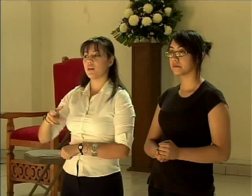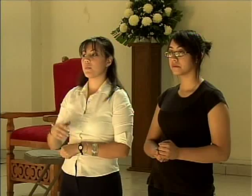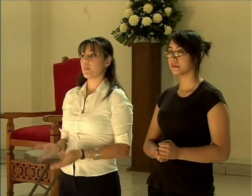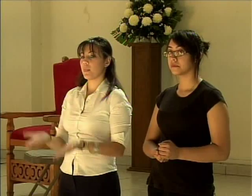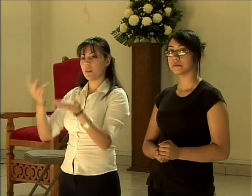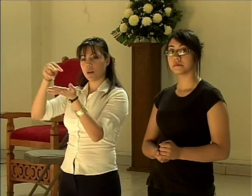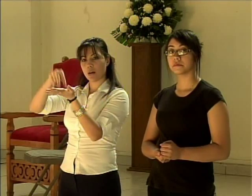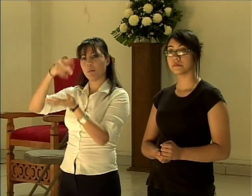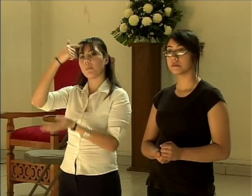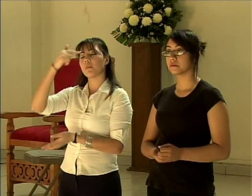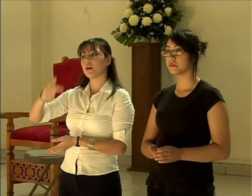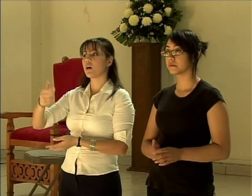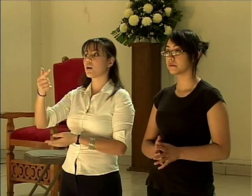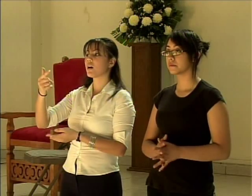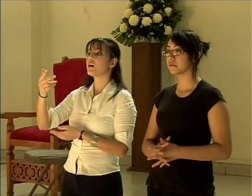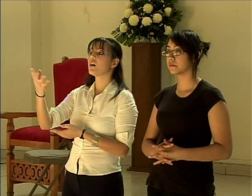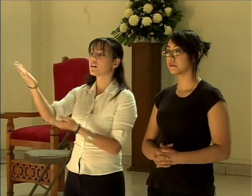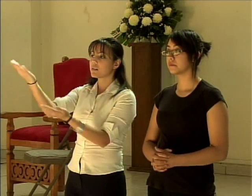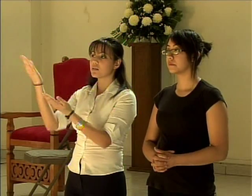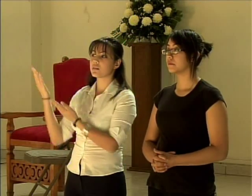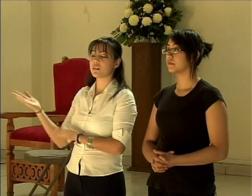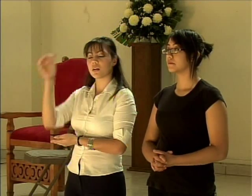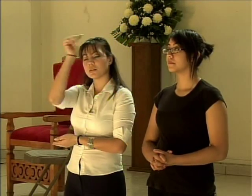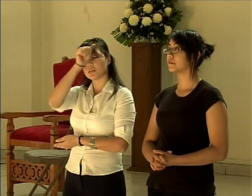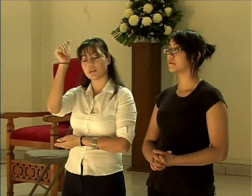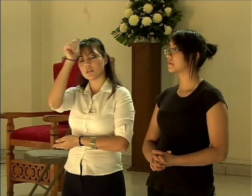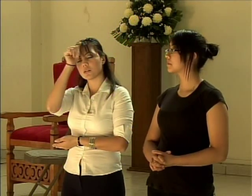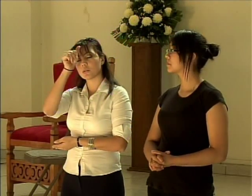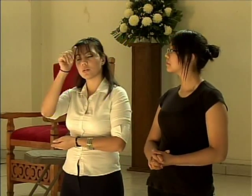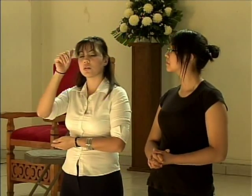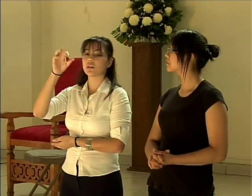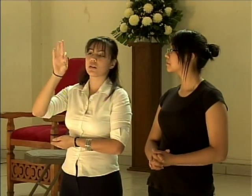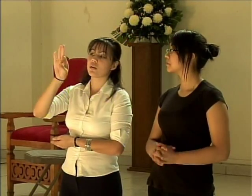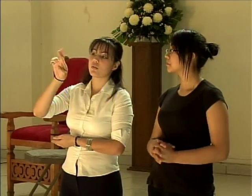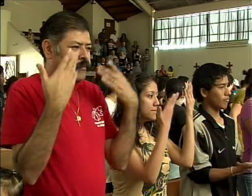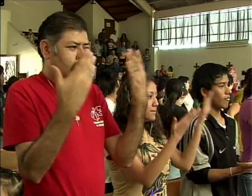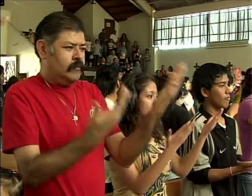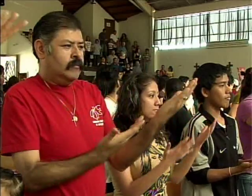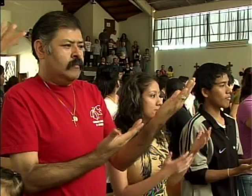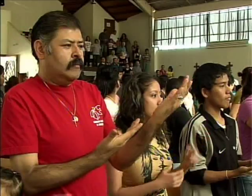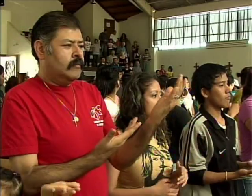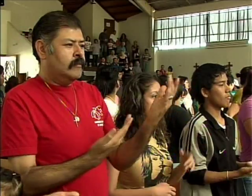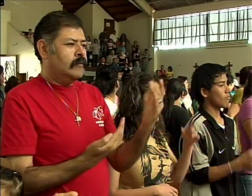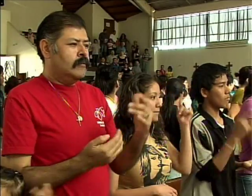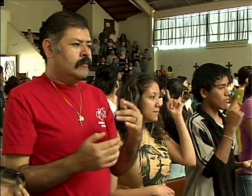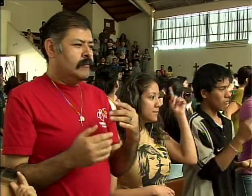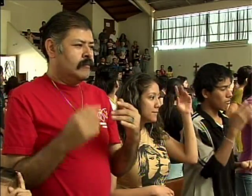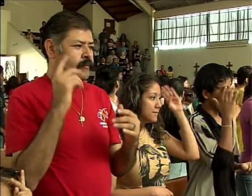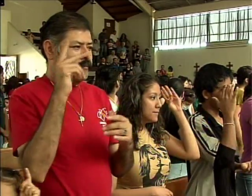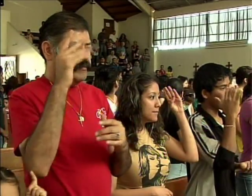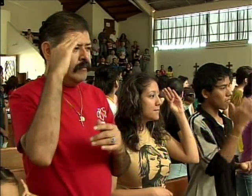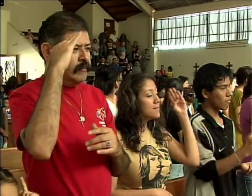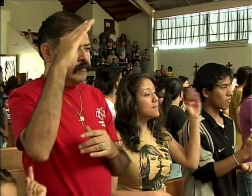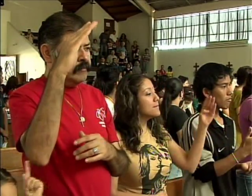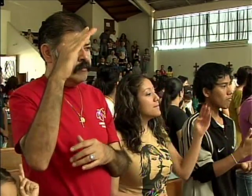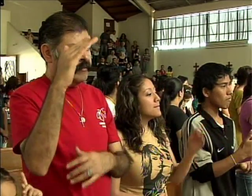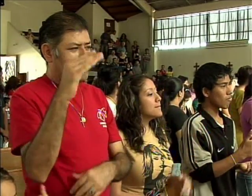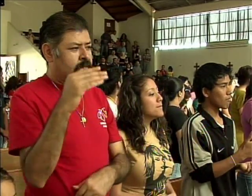Los sordos viven una realidad diferente. Ellos comprenden el mundo y lo analizan desde ángulos opuestos a los que tiene la